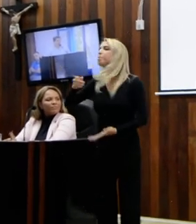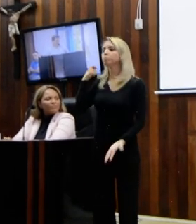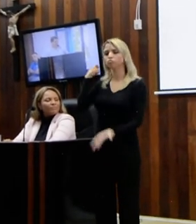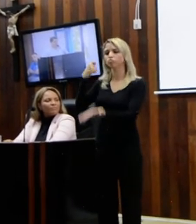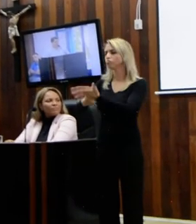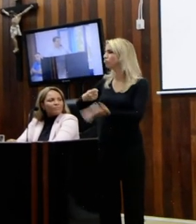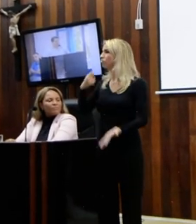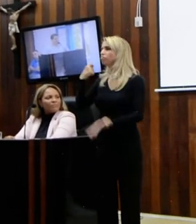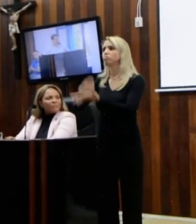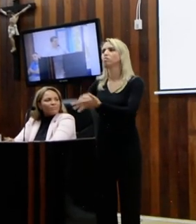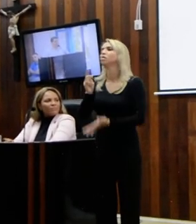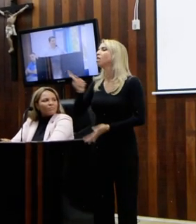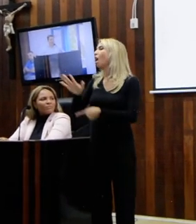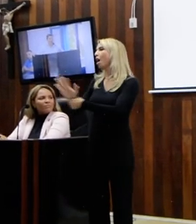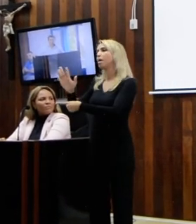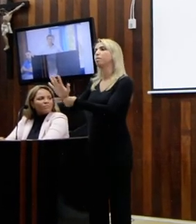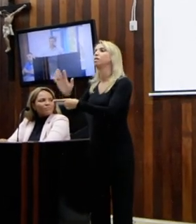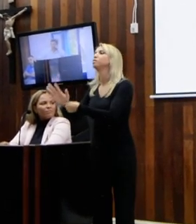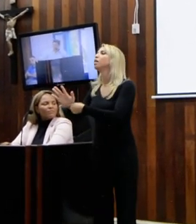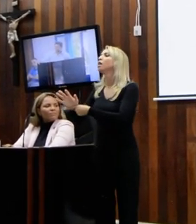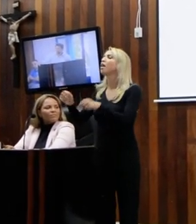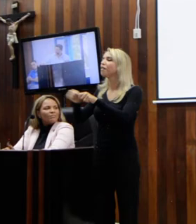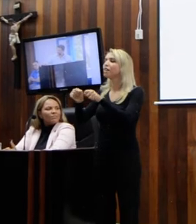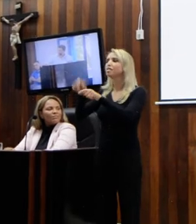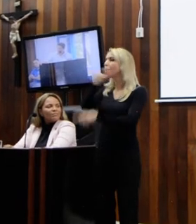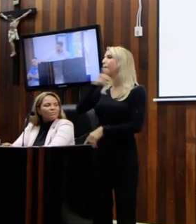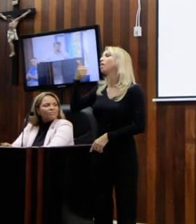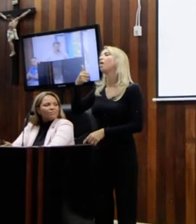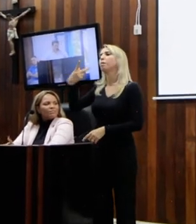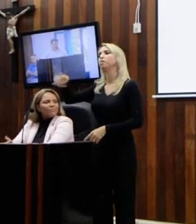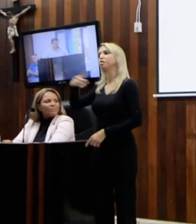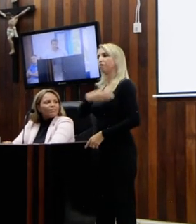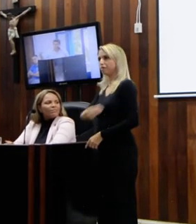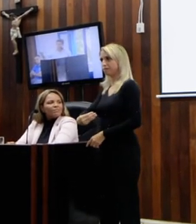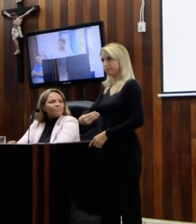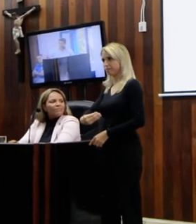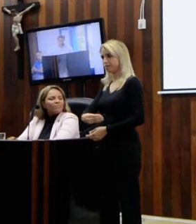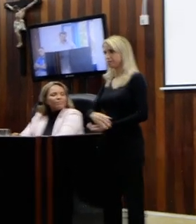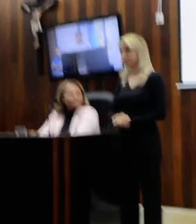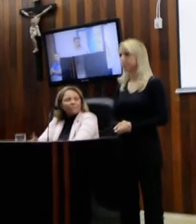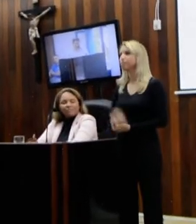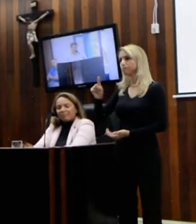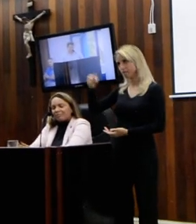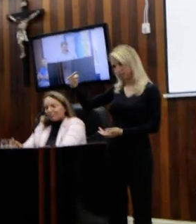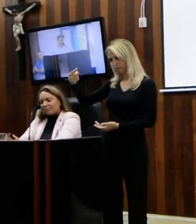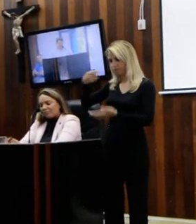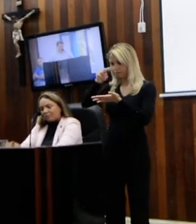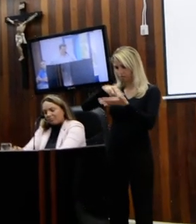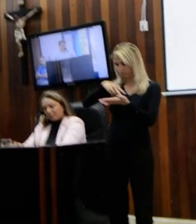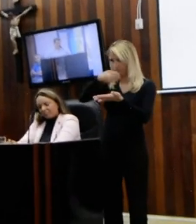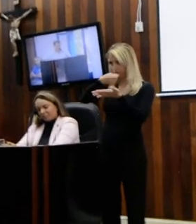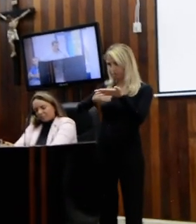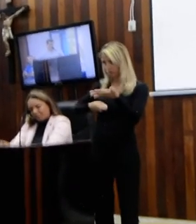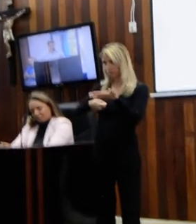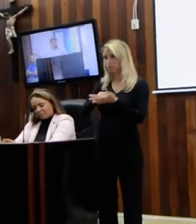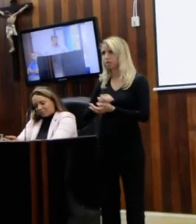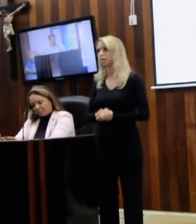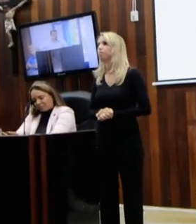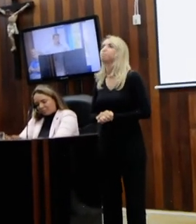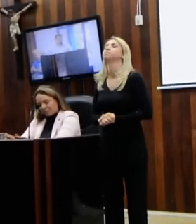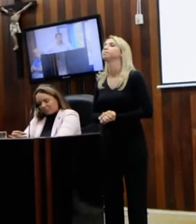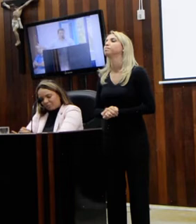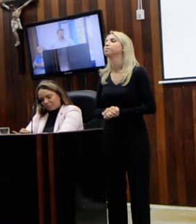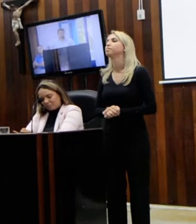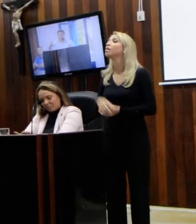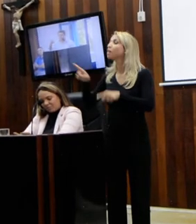esforços para sempre dar o melhor para seu filho. Continuando. Márcio é de uma família engajada em